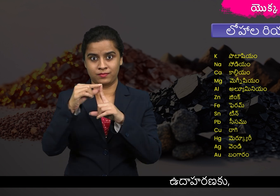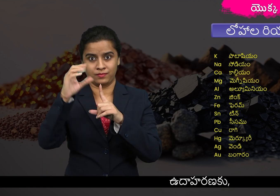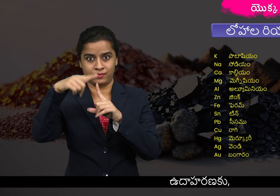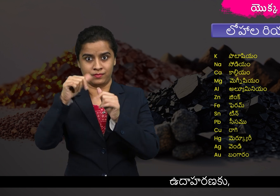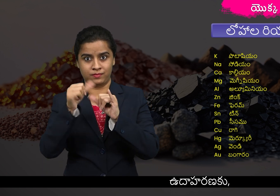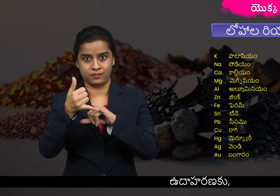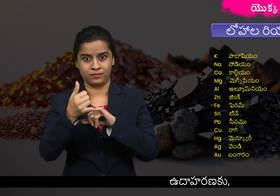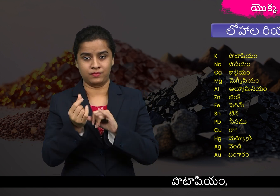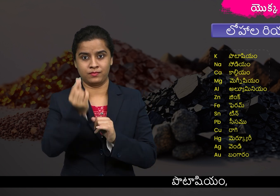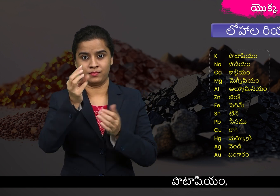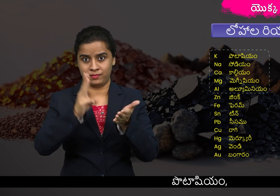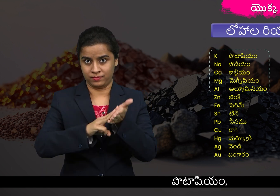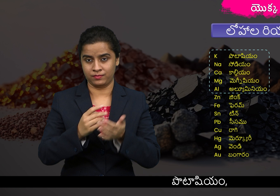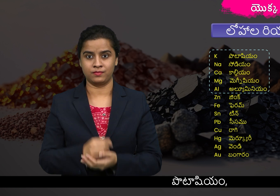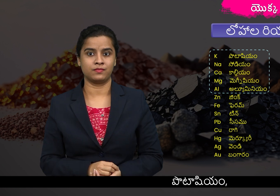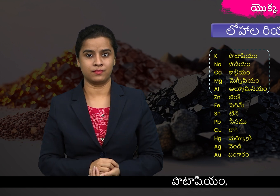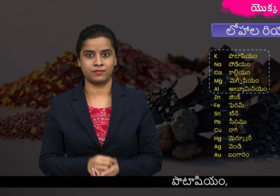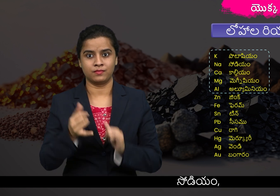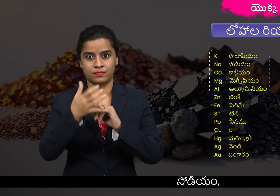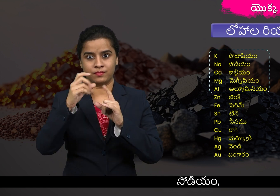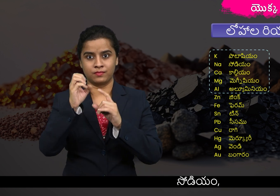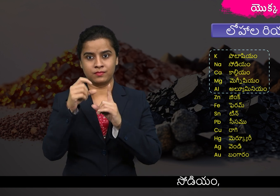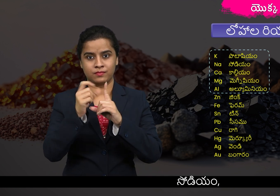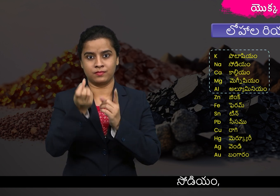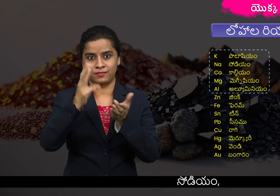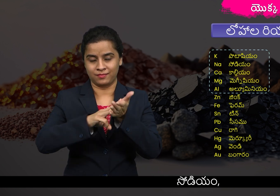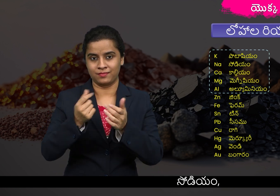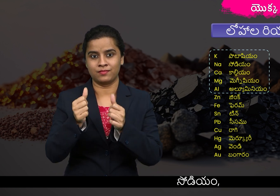ఉదాహరణకు పొటాషియం, సోడియం,